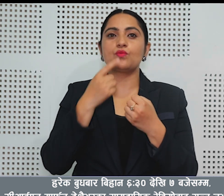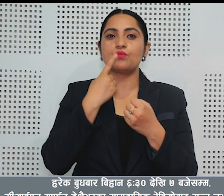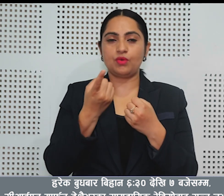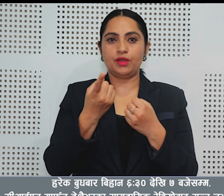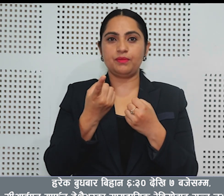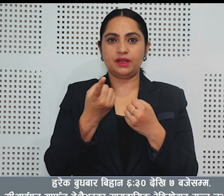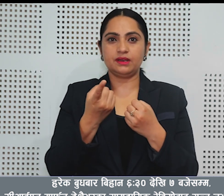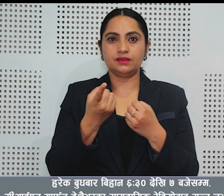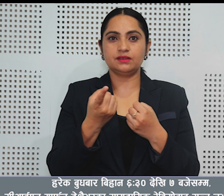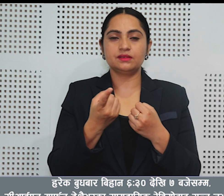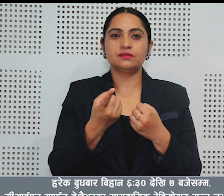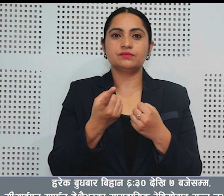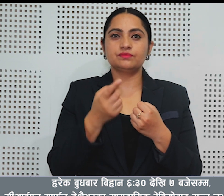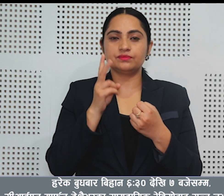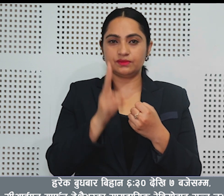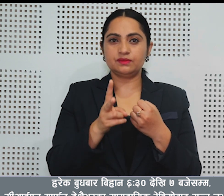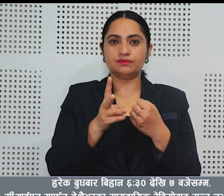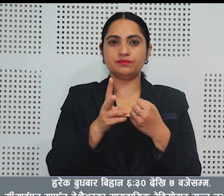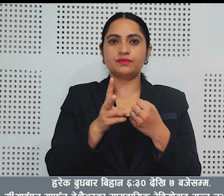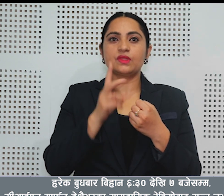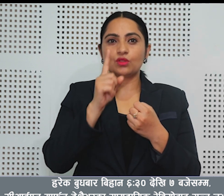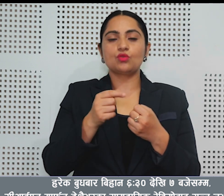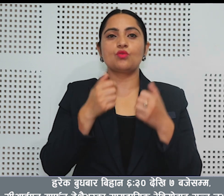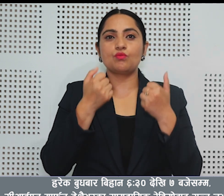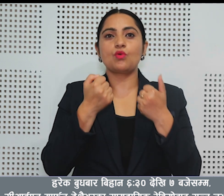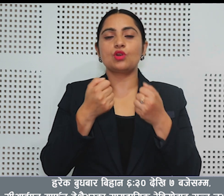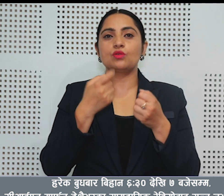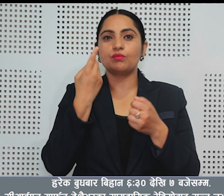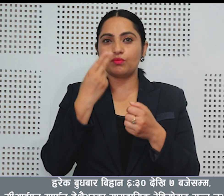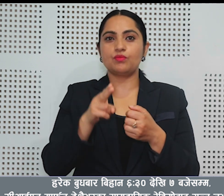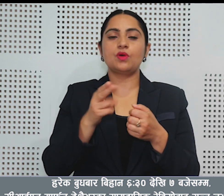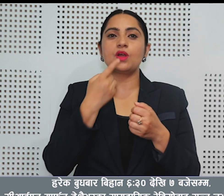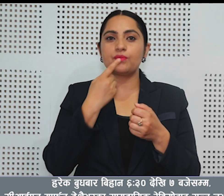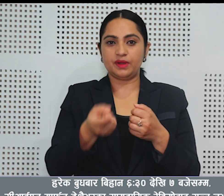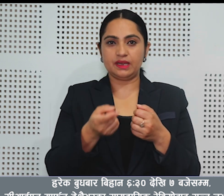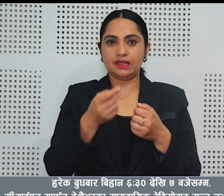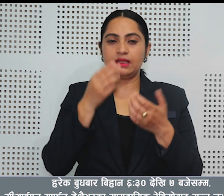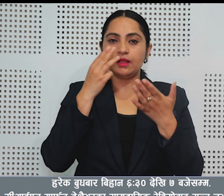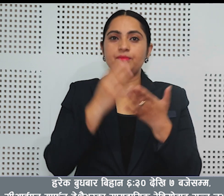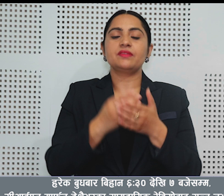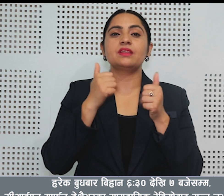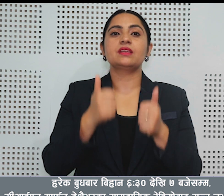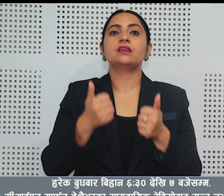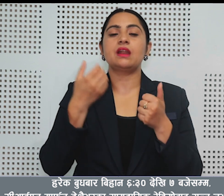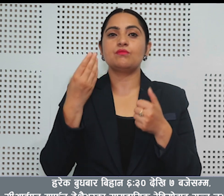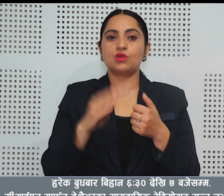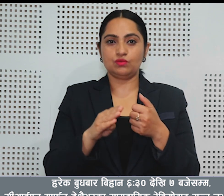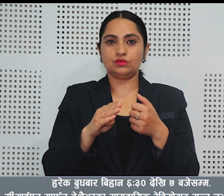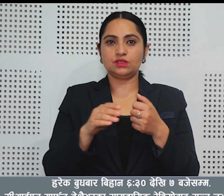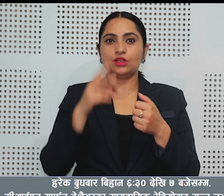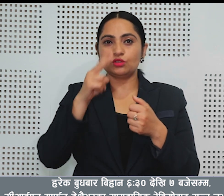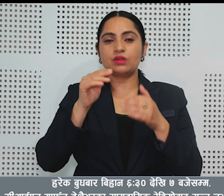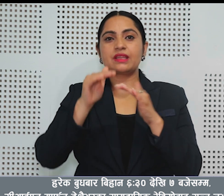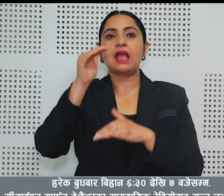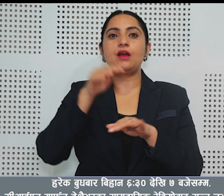संरक्षण क्लस्टर बलियो हुन्छ। संरक्षण क्लस्टर बलियो भयो भने चाहिँ यी इस्युहरू जति पनि सवालहरू ग्यापहरू आएको छ ती